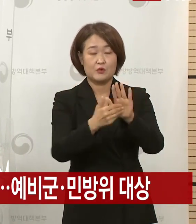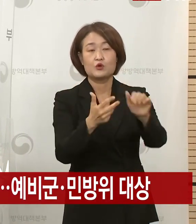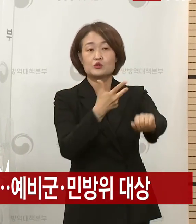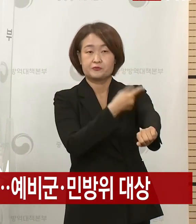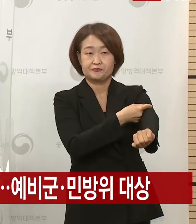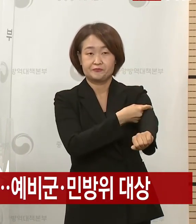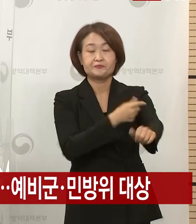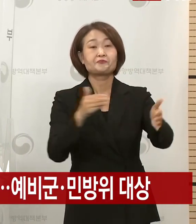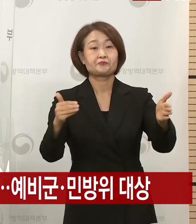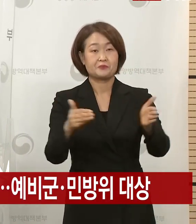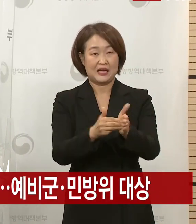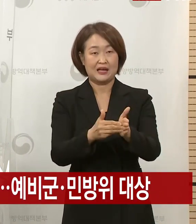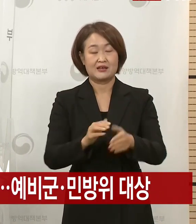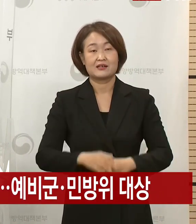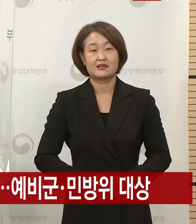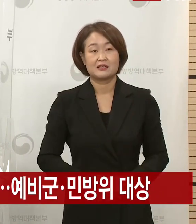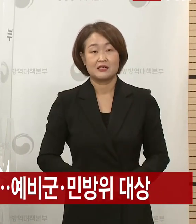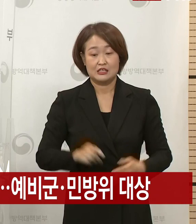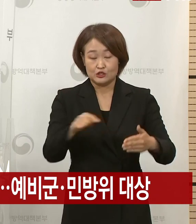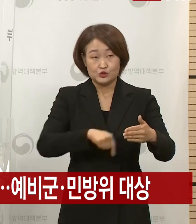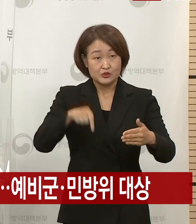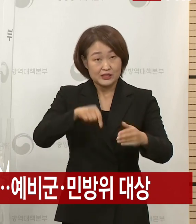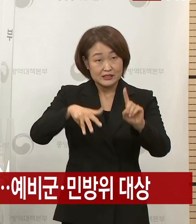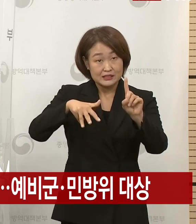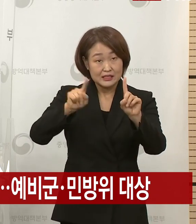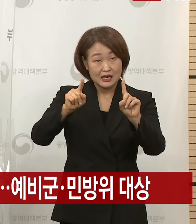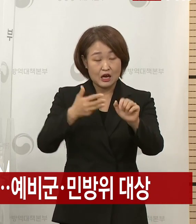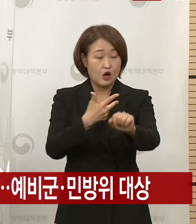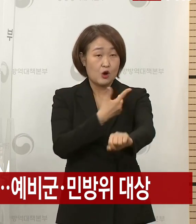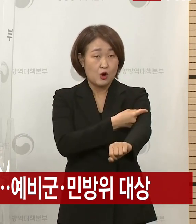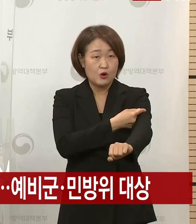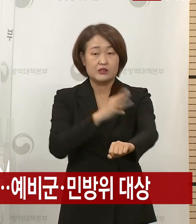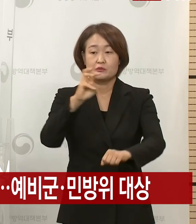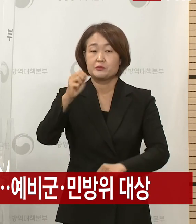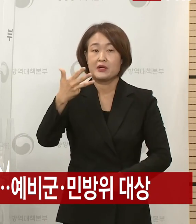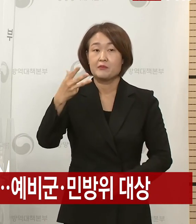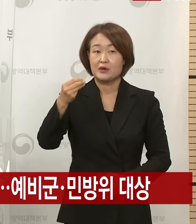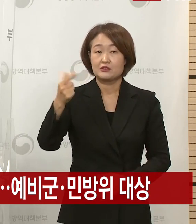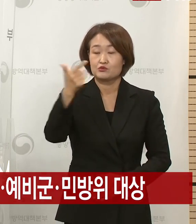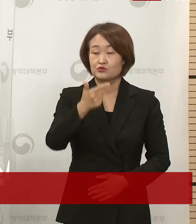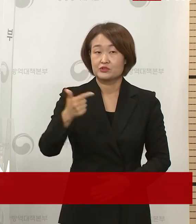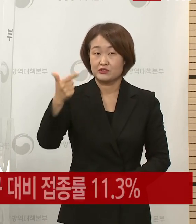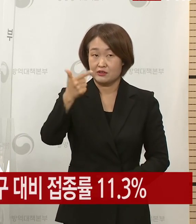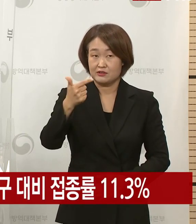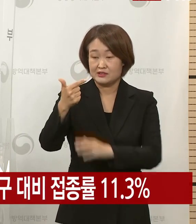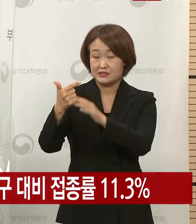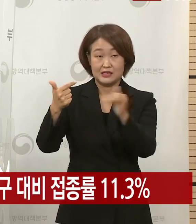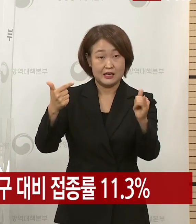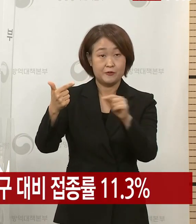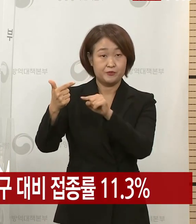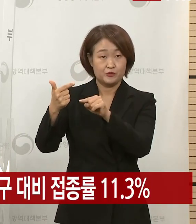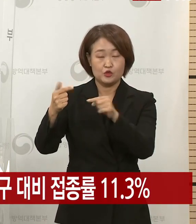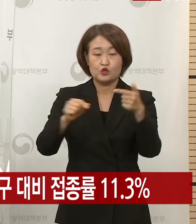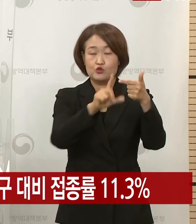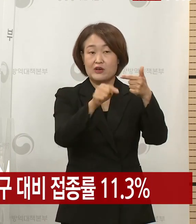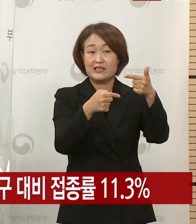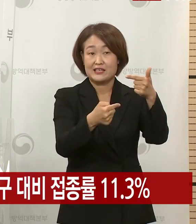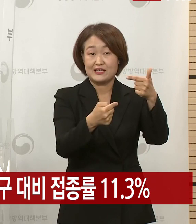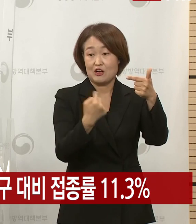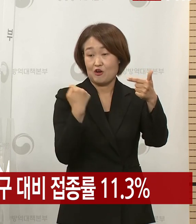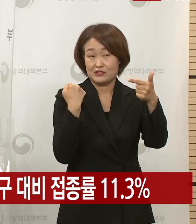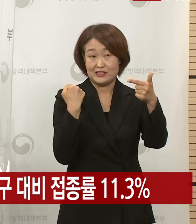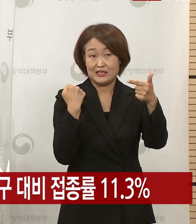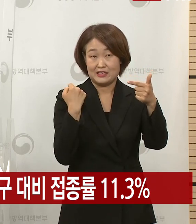예방접종을 받으셨습니다. 이 중 1차 접종은 38만 6천 명으로 6월 1일 0시